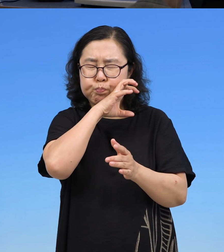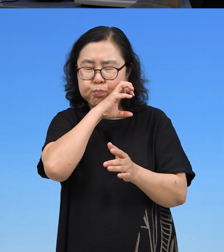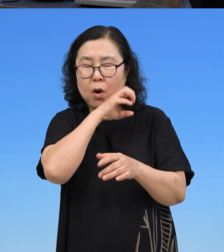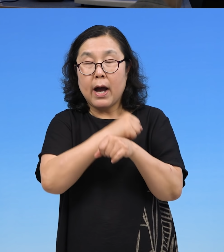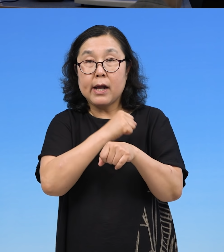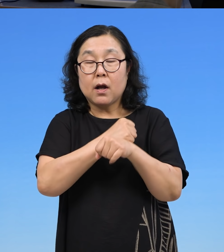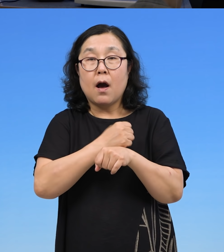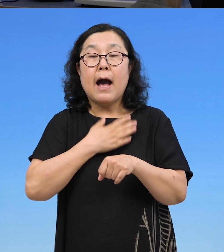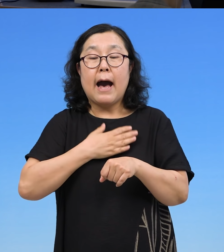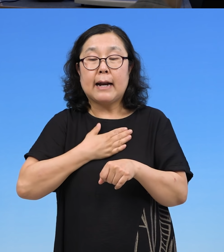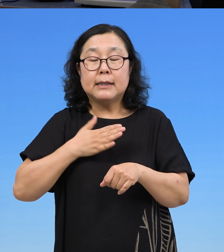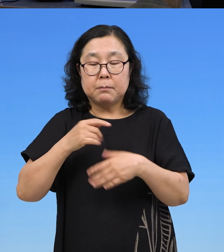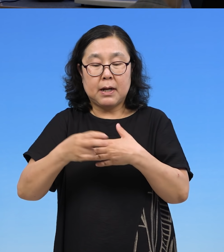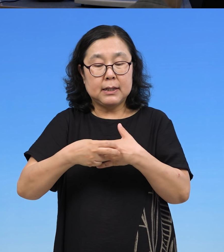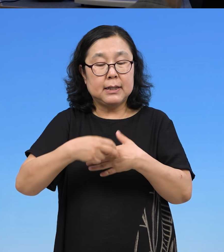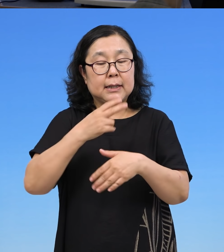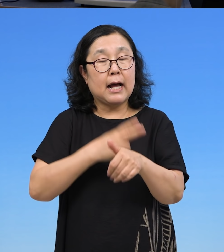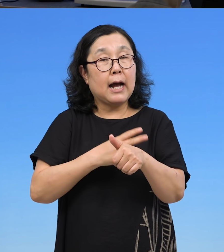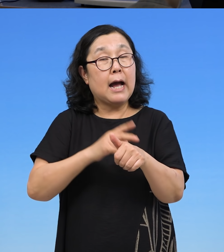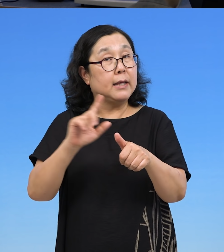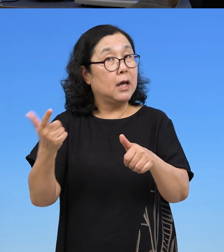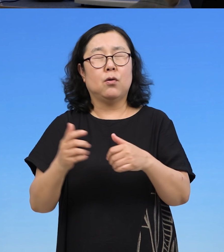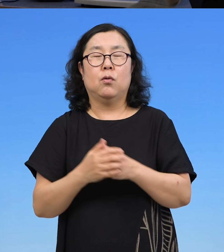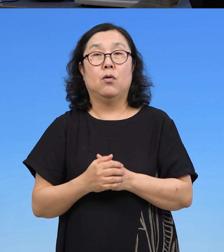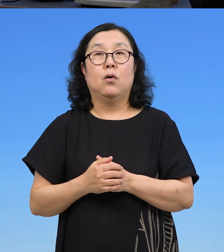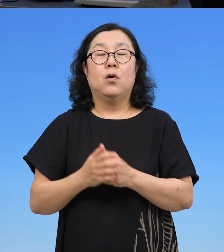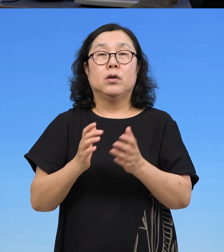예수님은 의사의 정체성이 아닙니다